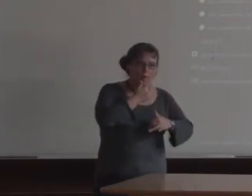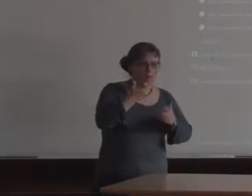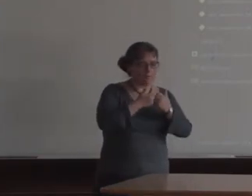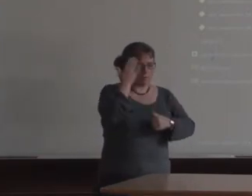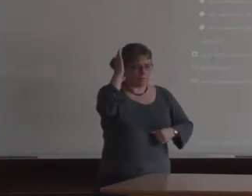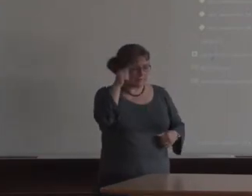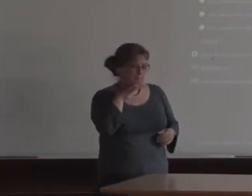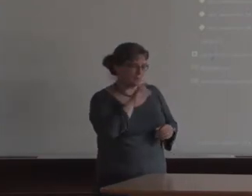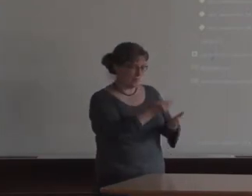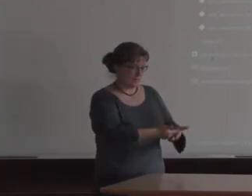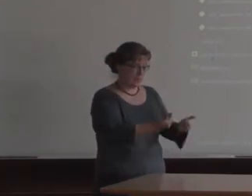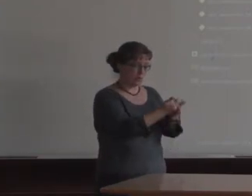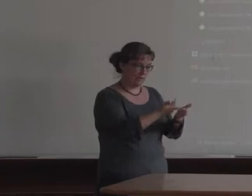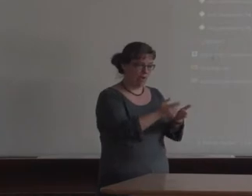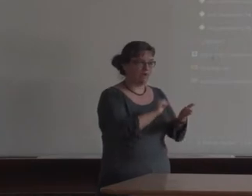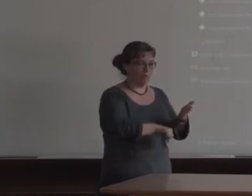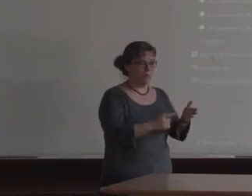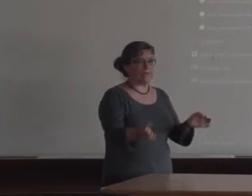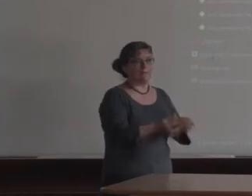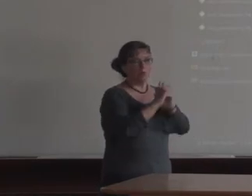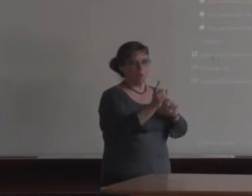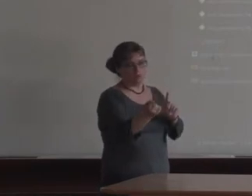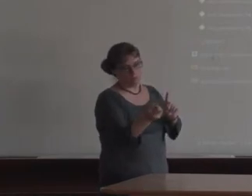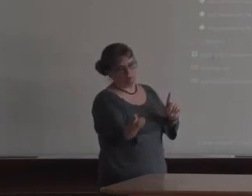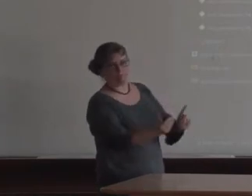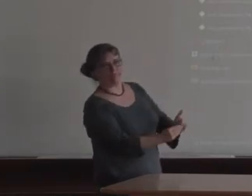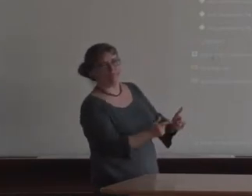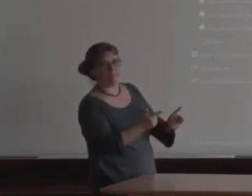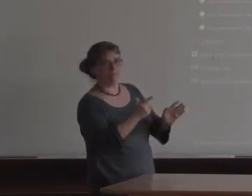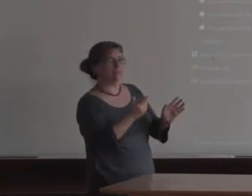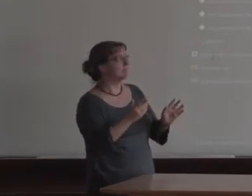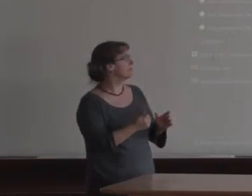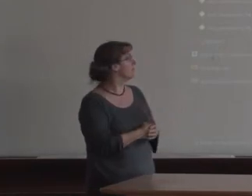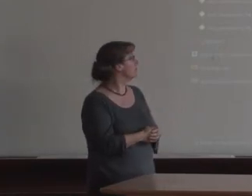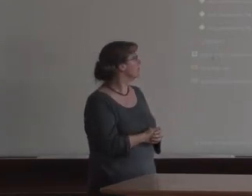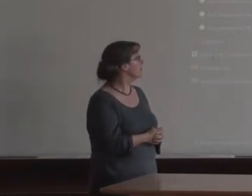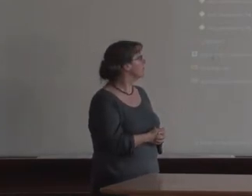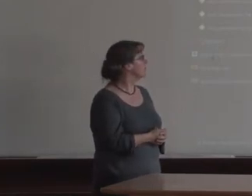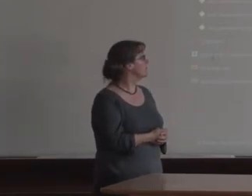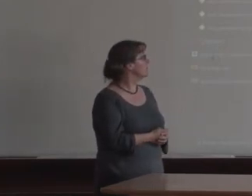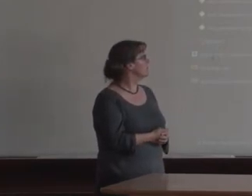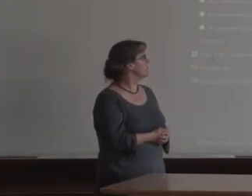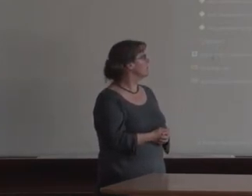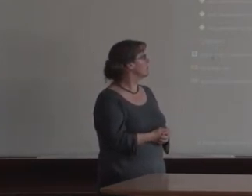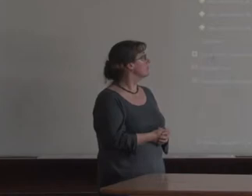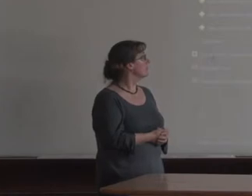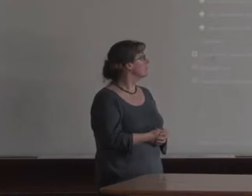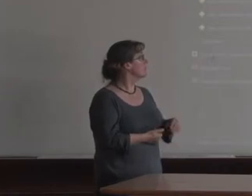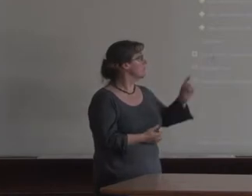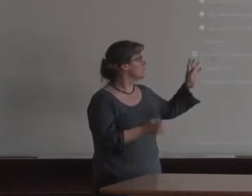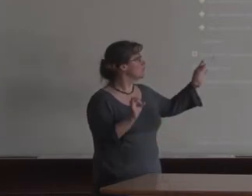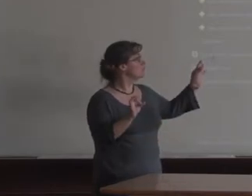exception. Donc PyTest fournit un petit décorateur très pratique. Un petit, pas décorateur,